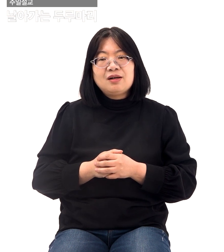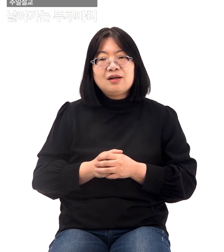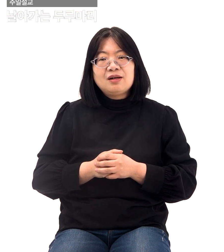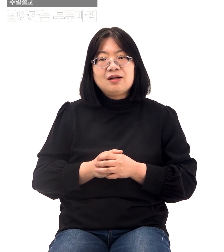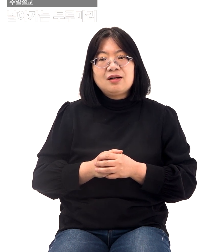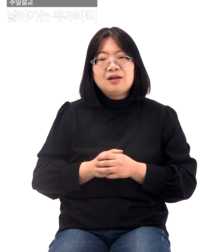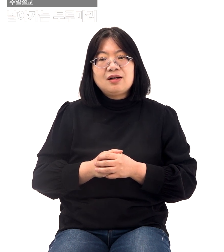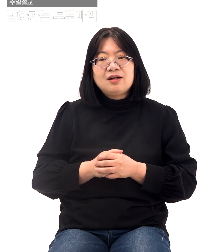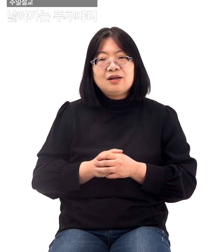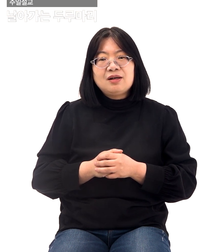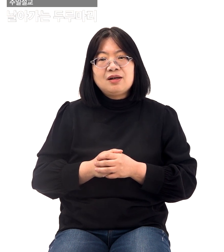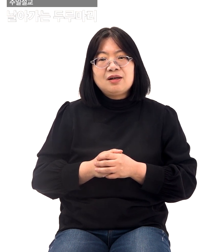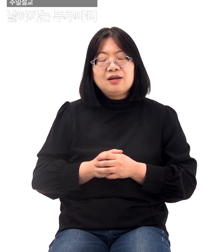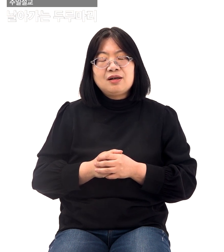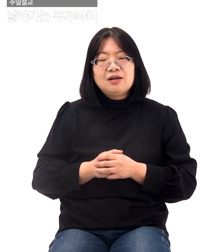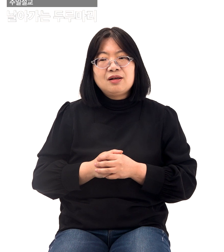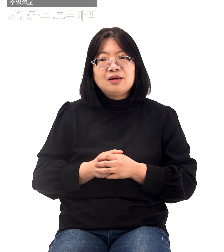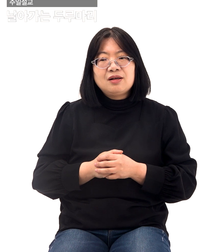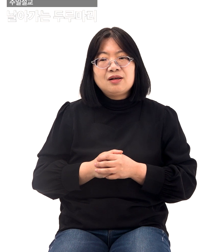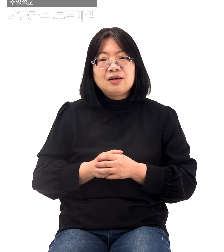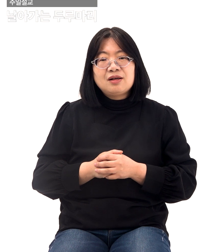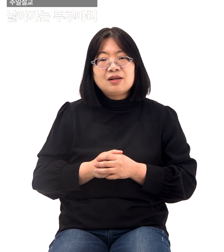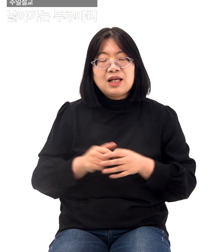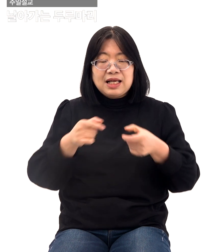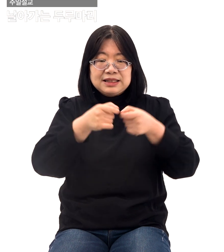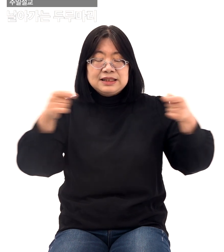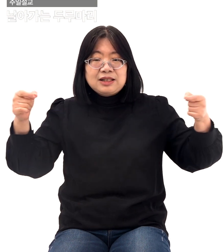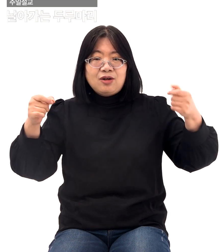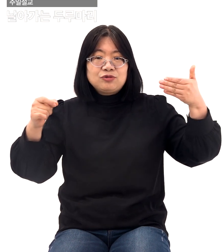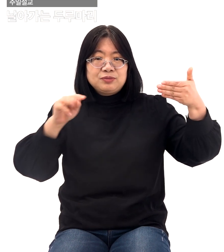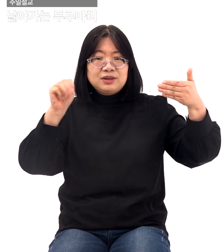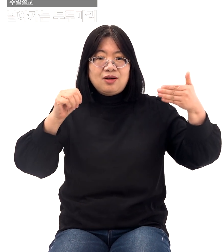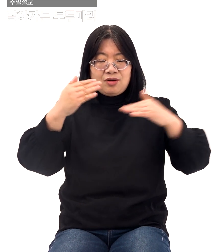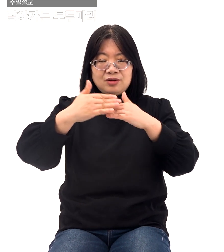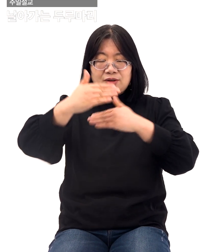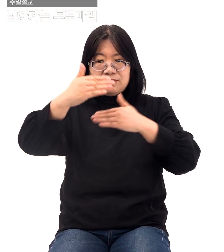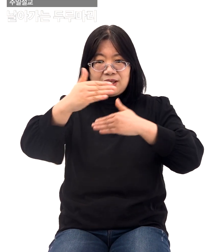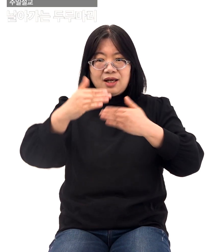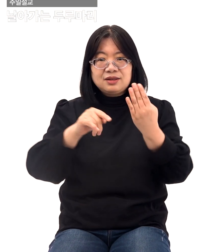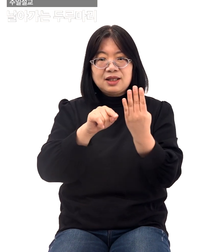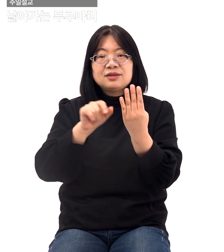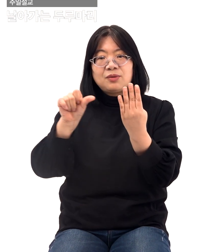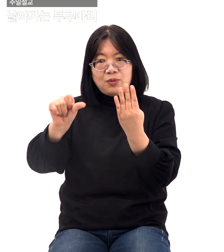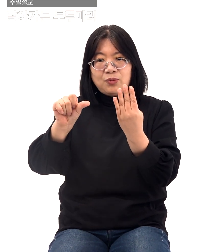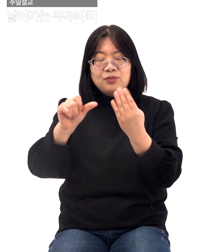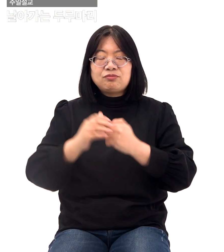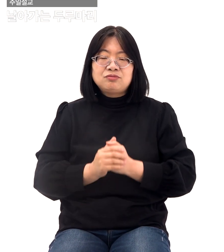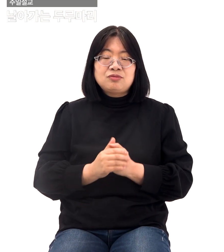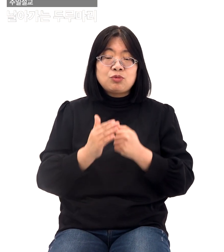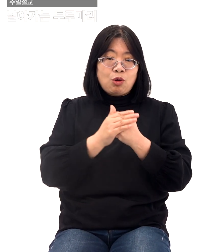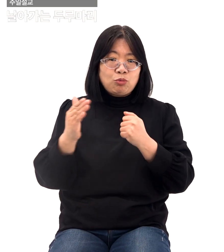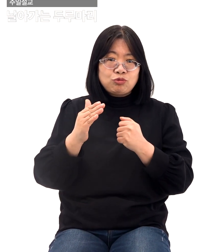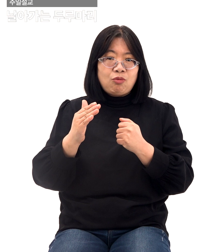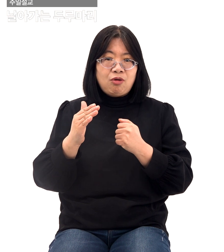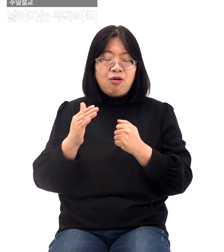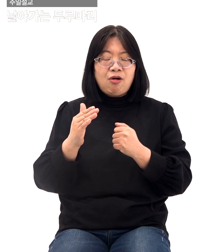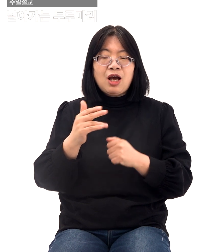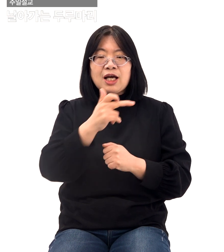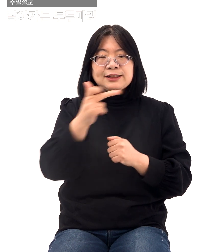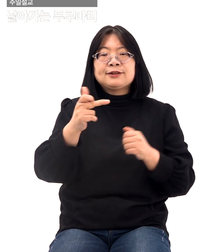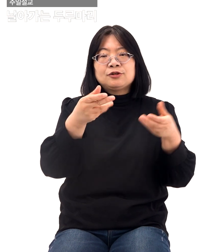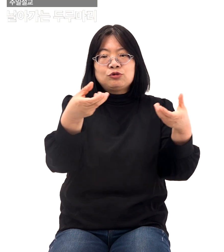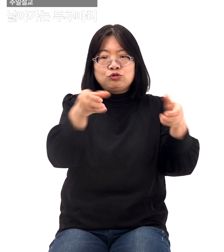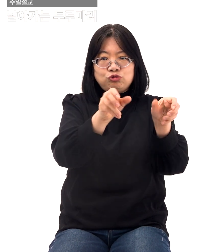절반 사이즈인 4.5m입니다. 이 사이즈가. 그러니까 상당히 큰 사이즈입니다. 두루마리